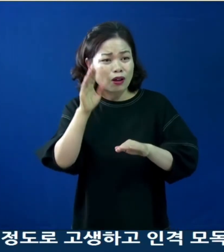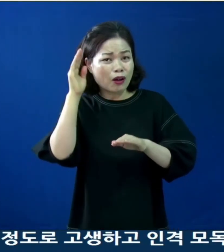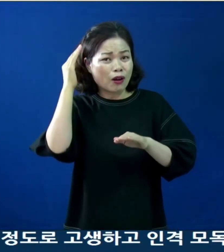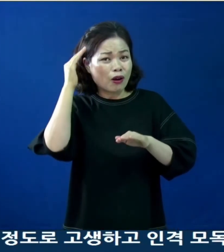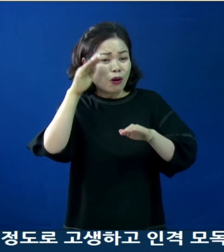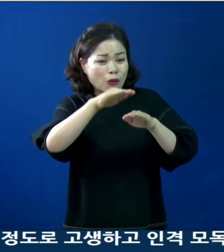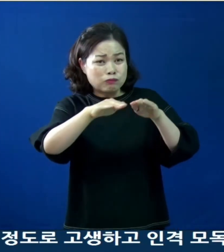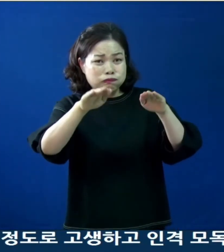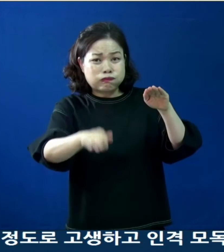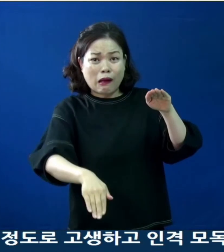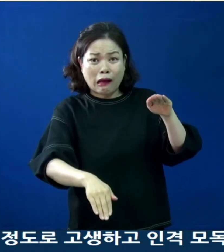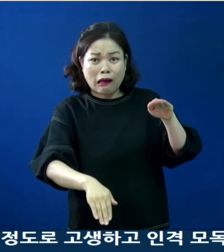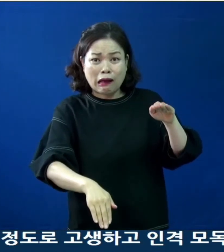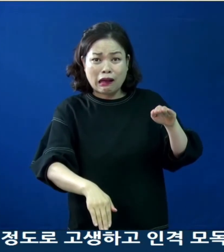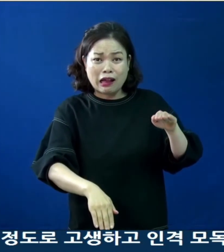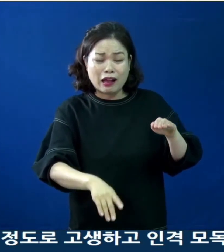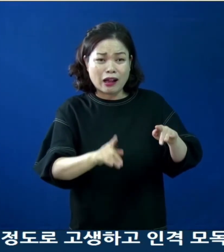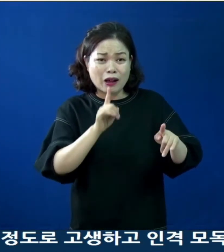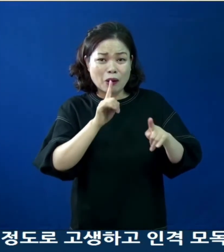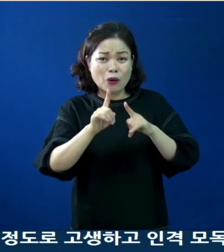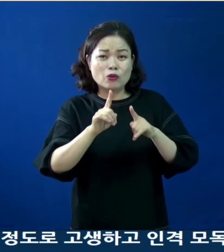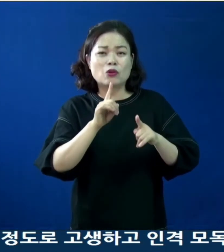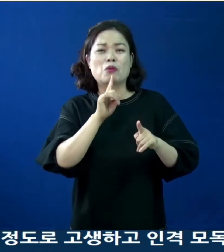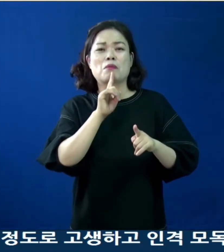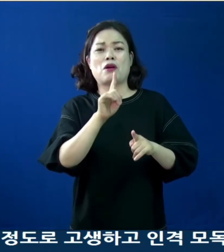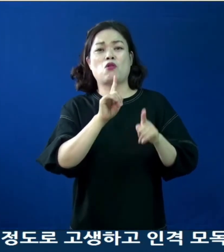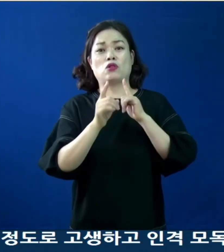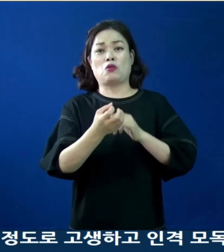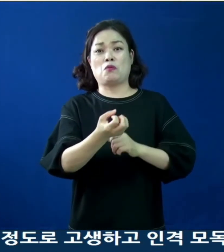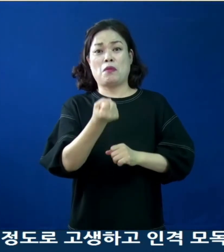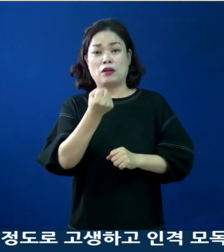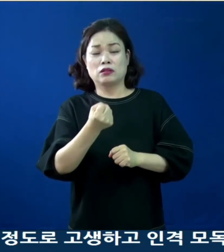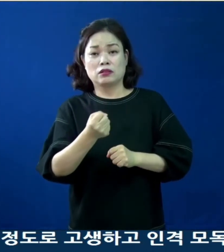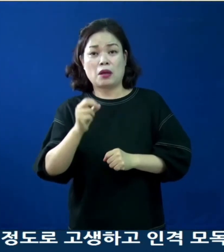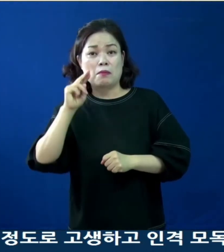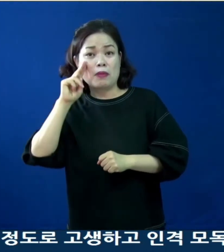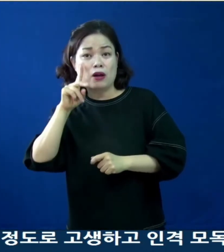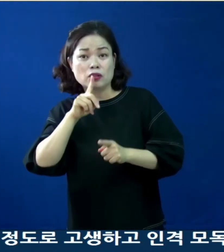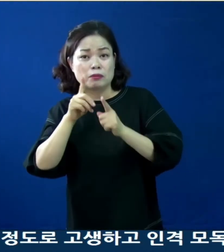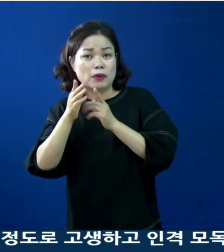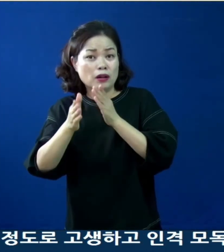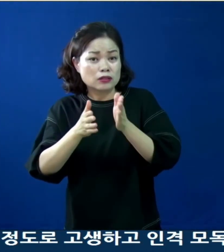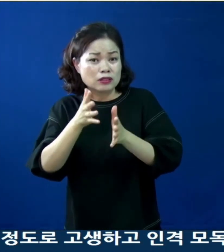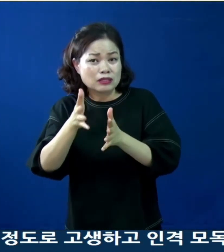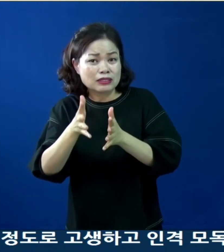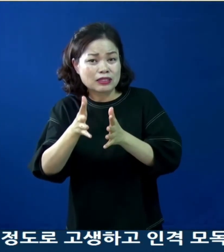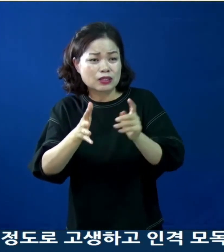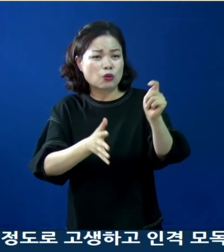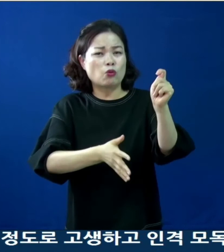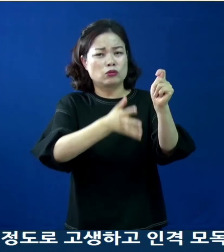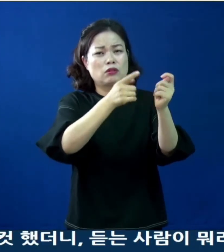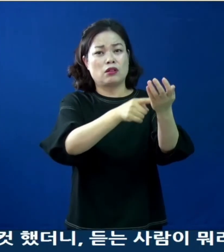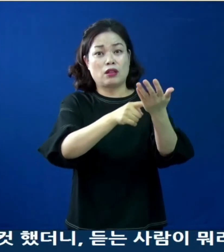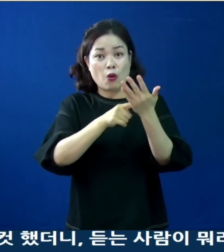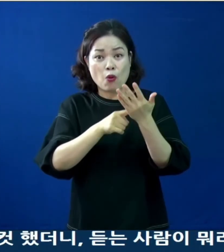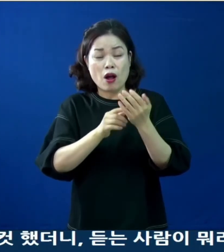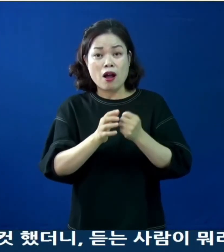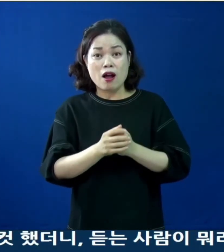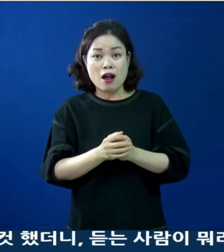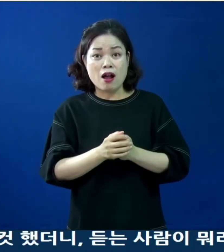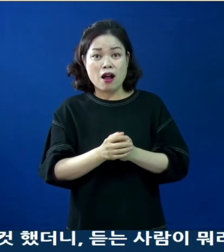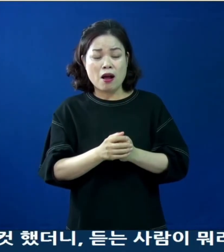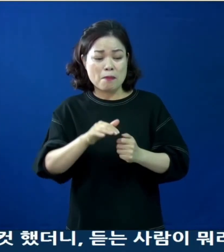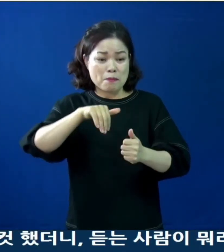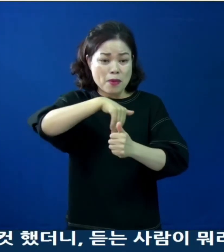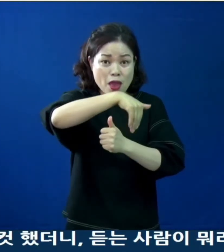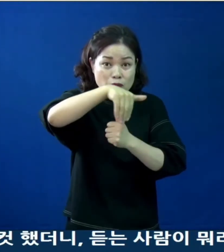떨어져? 언어 갖고 얘기하는 거예요. 언어 갖고. 바울이 언어가 어눌했다는 얘기가 고린도에 나와요. 이거 이제